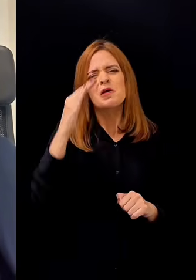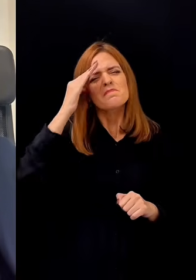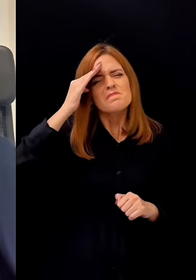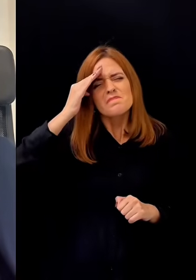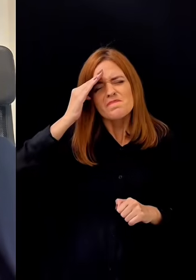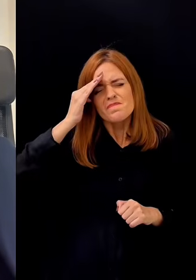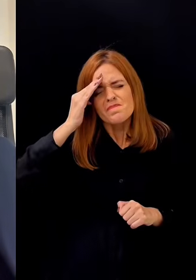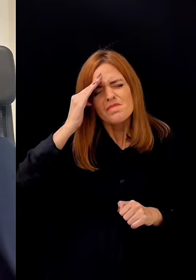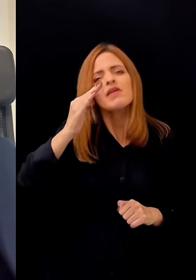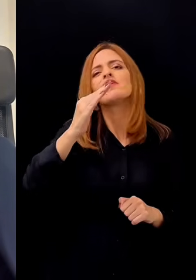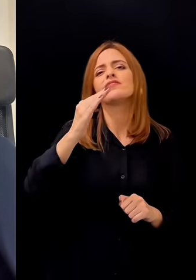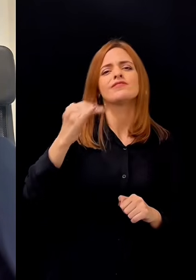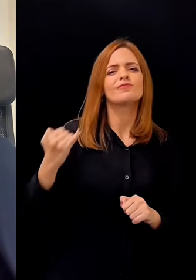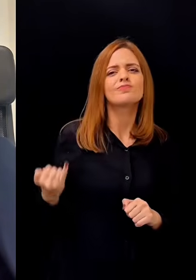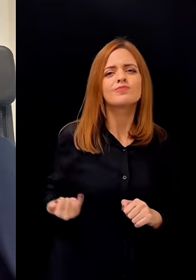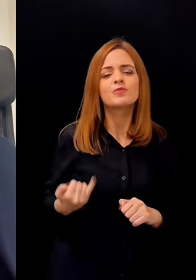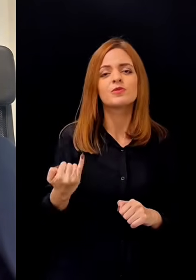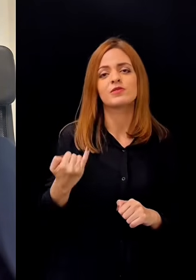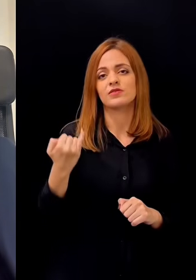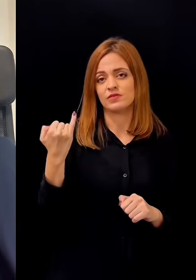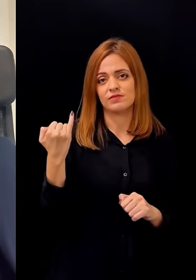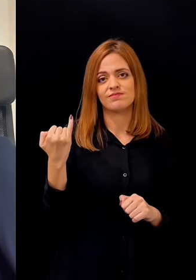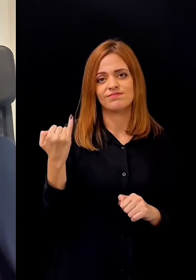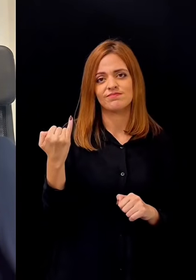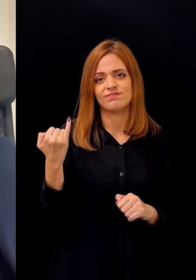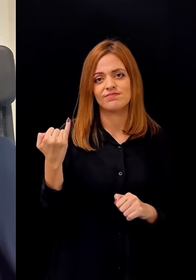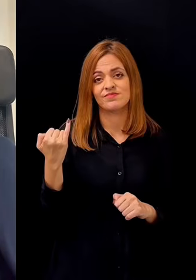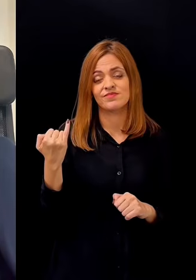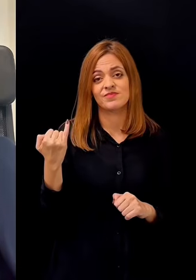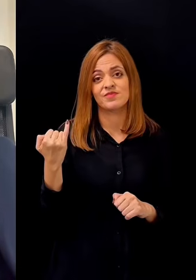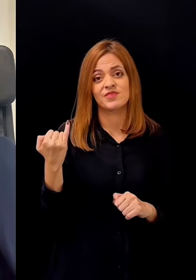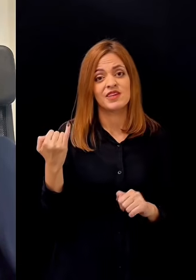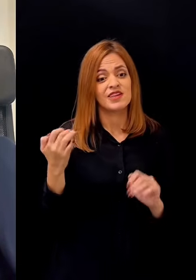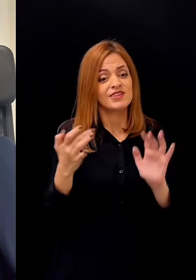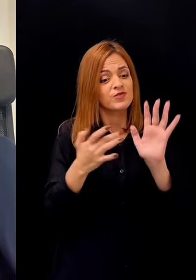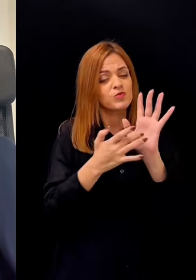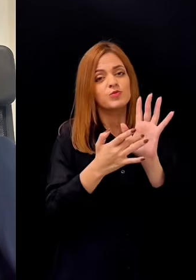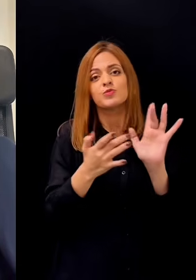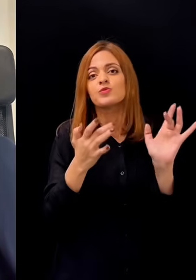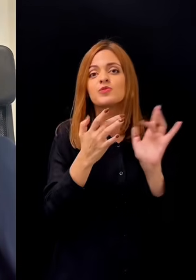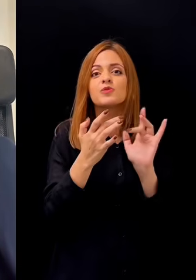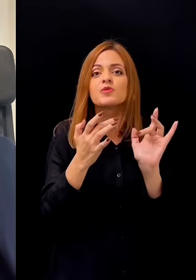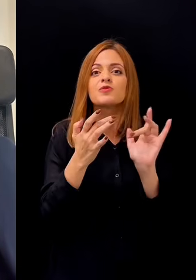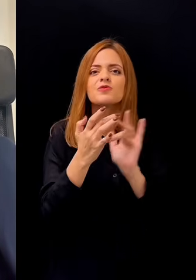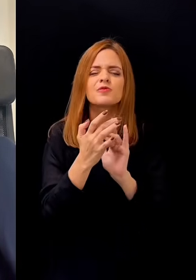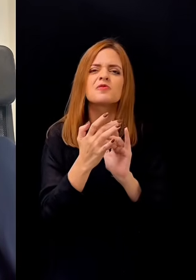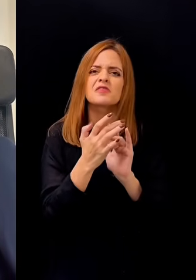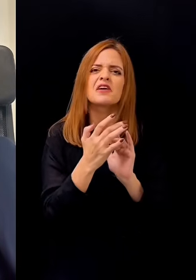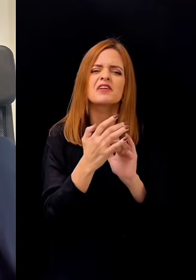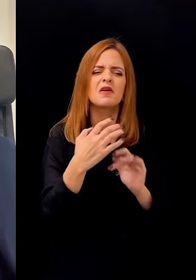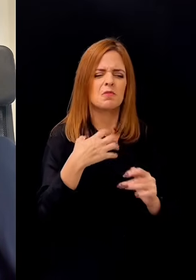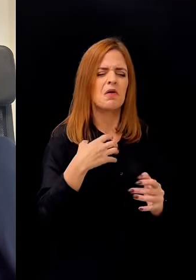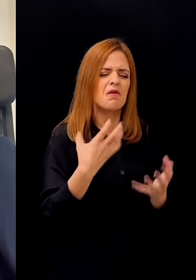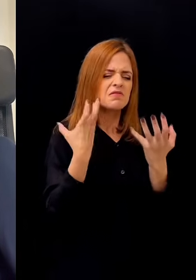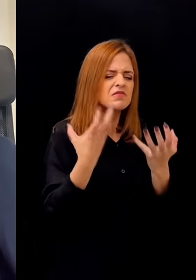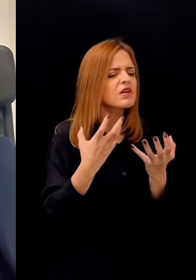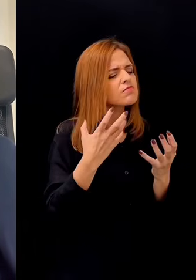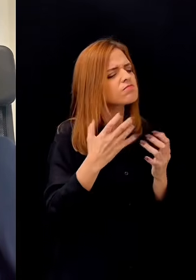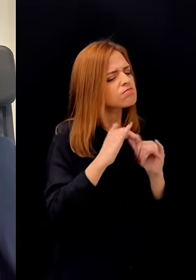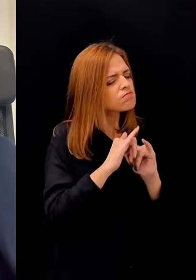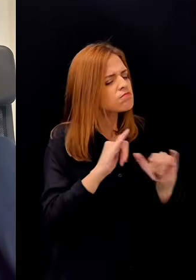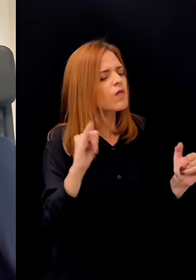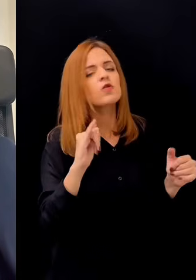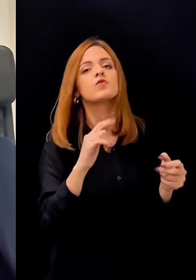de sumidade importância, que Jesus fez questão de dizer,